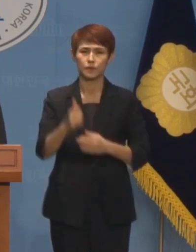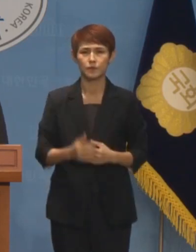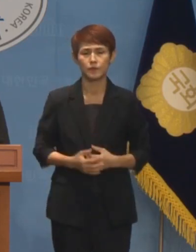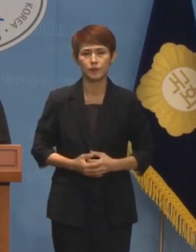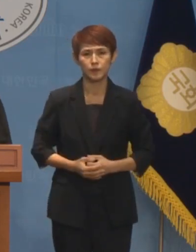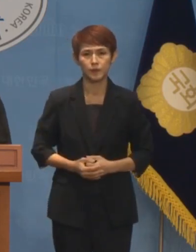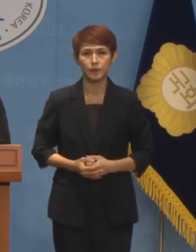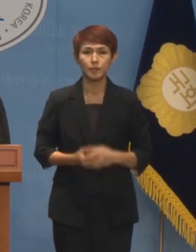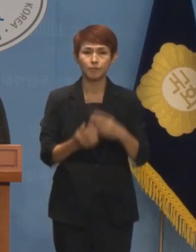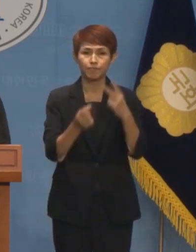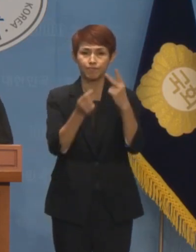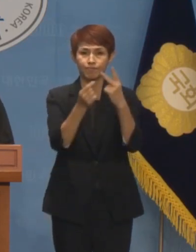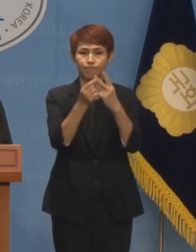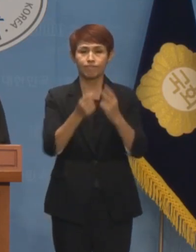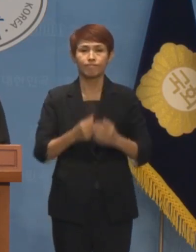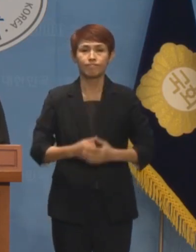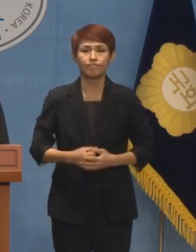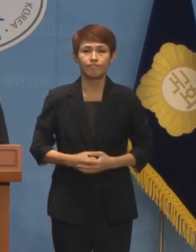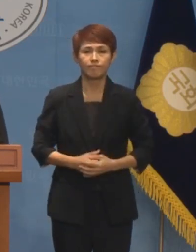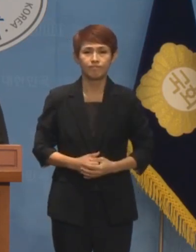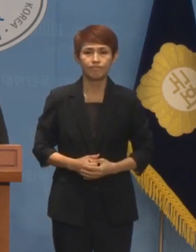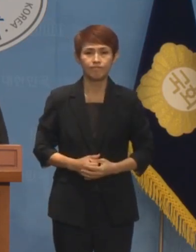두 번째 브리핑입니다.